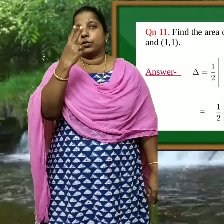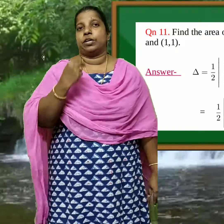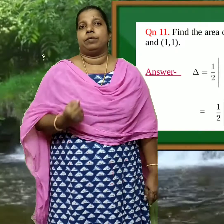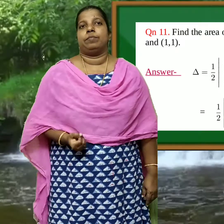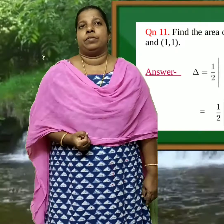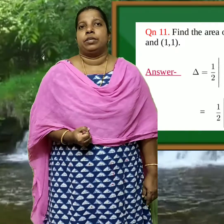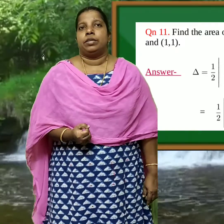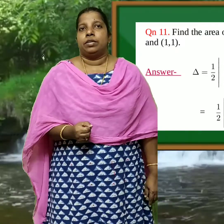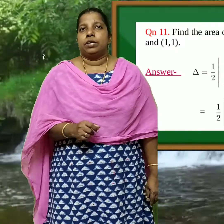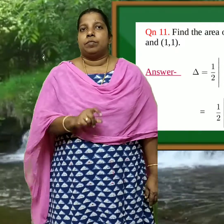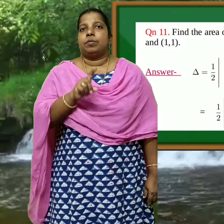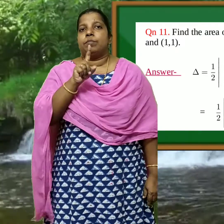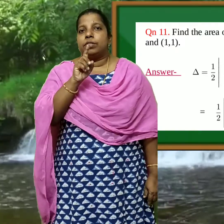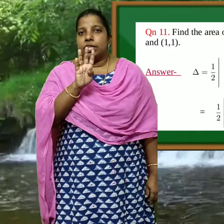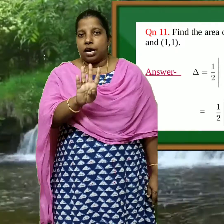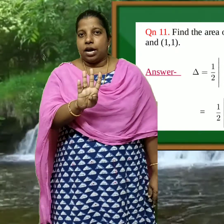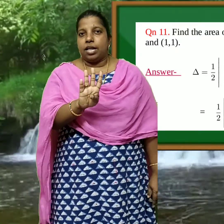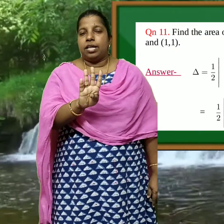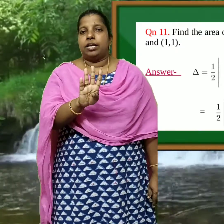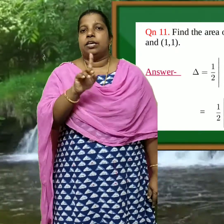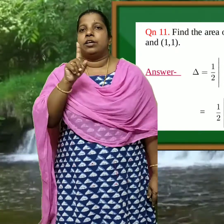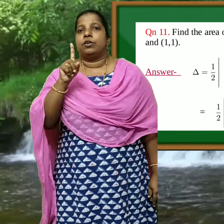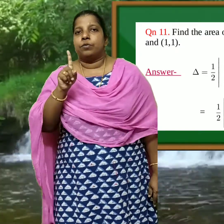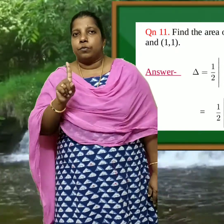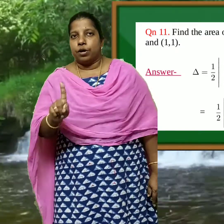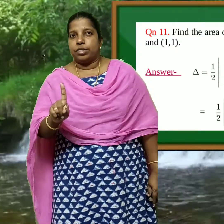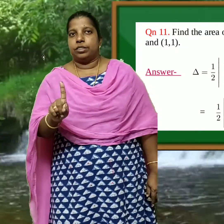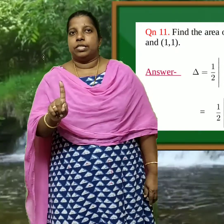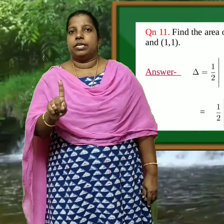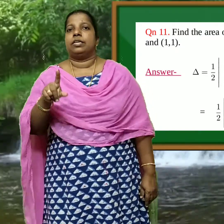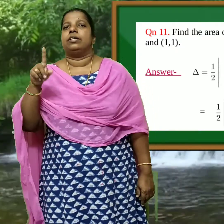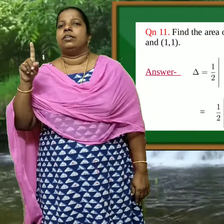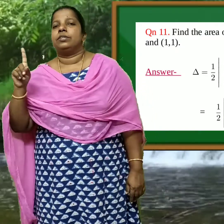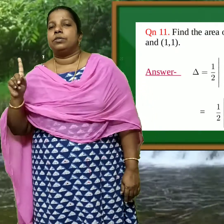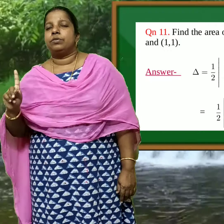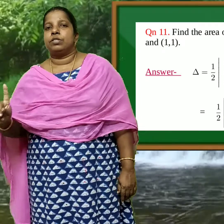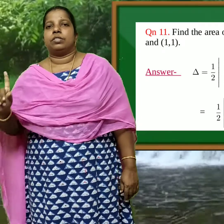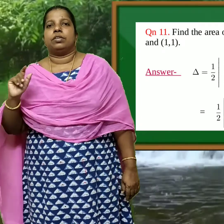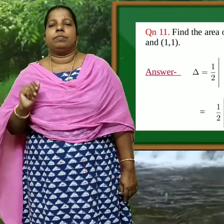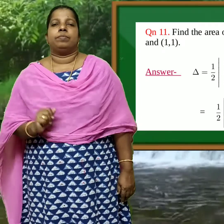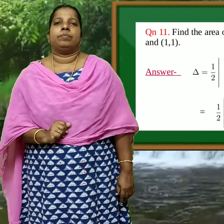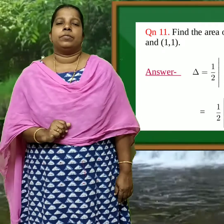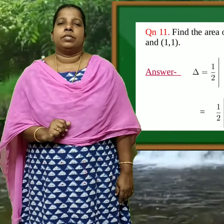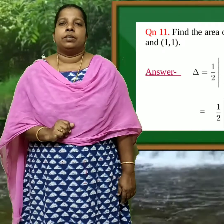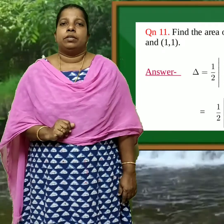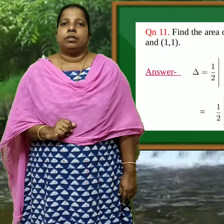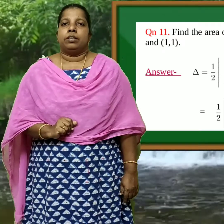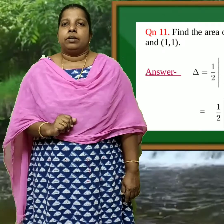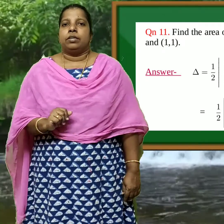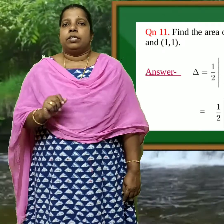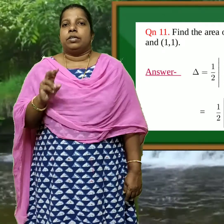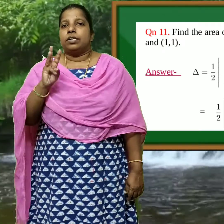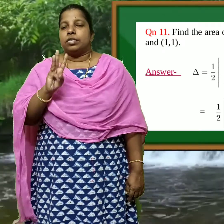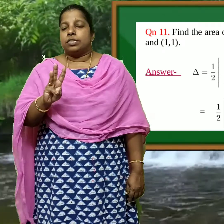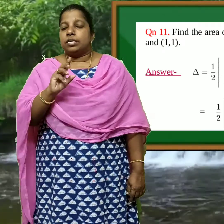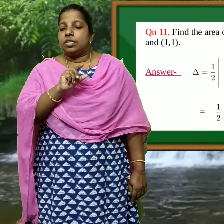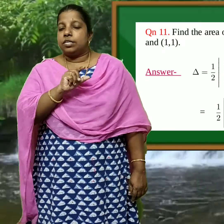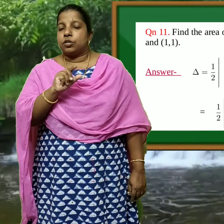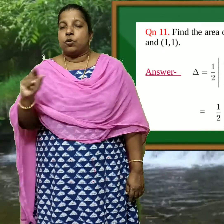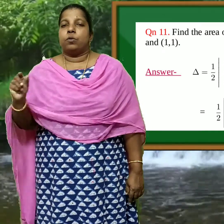കോർഡിനേറ്റ് നോക്കണം, ദാറ്റ് ഈസ് 4, 1, 1. അടുത്ത് തേർഡ് റോ എന്ത്